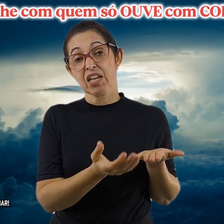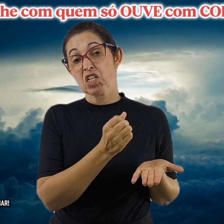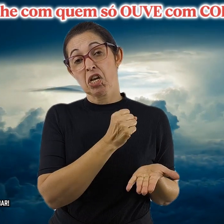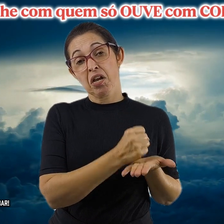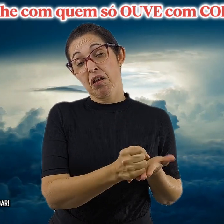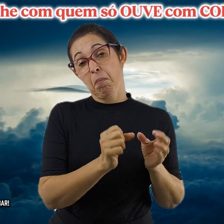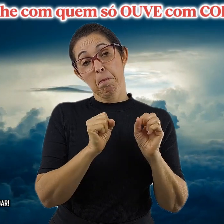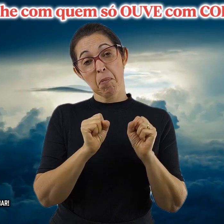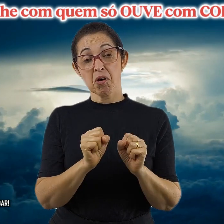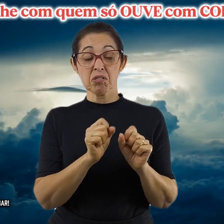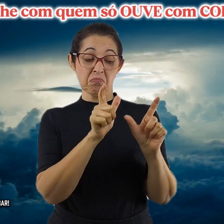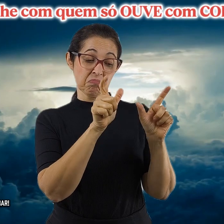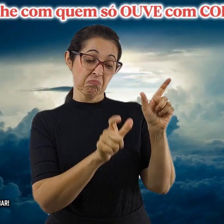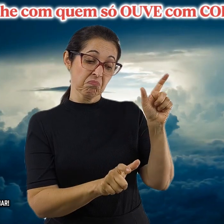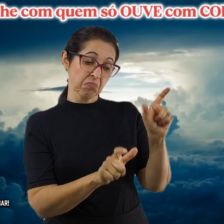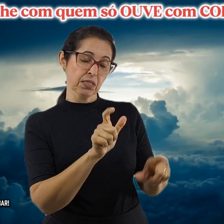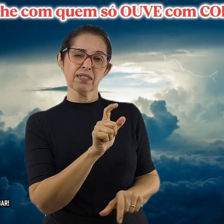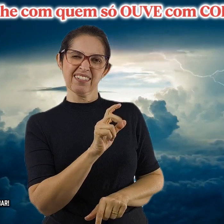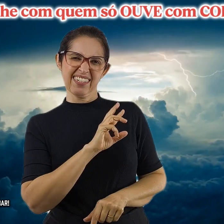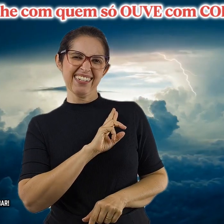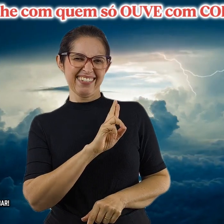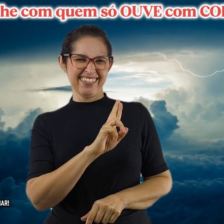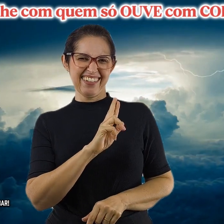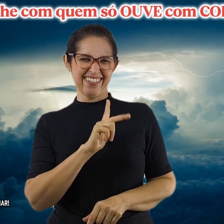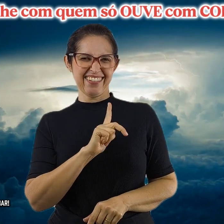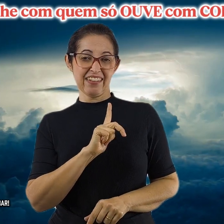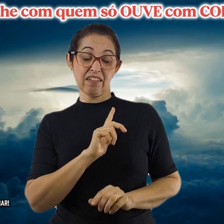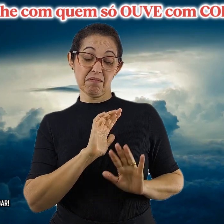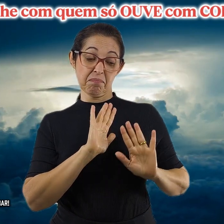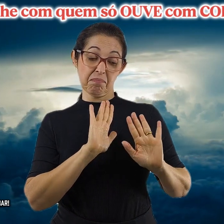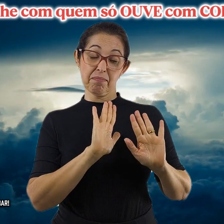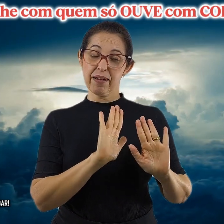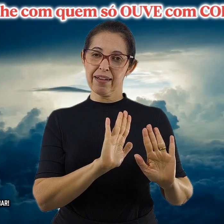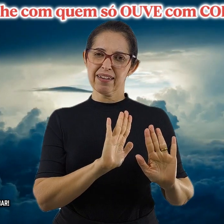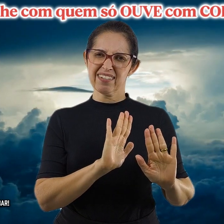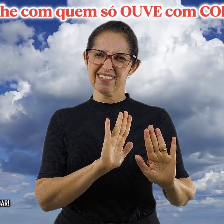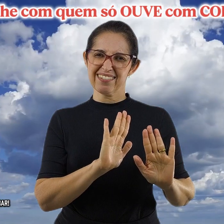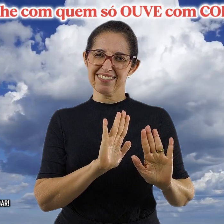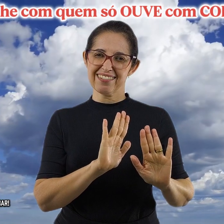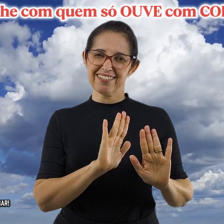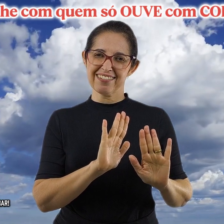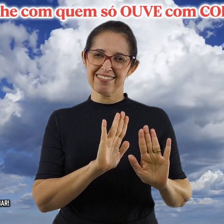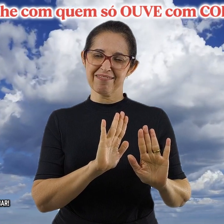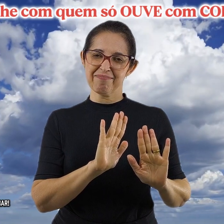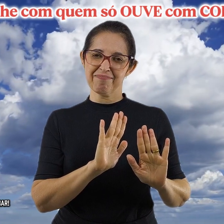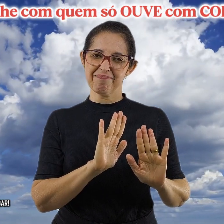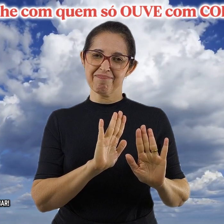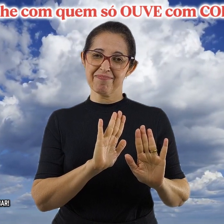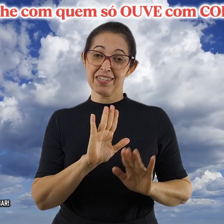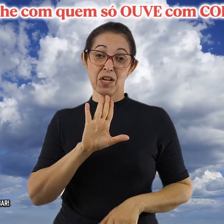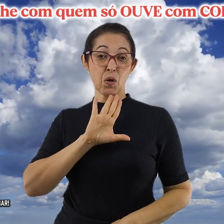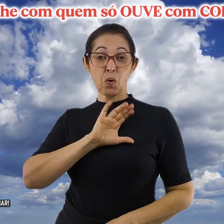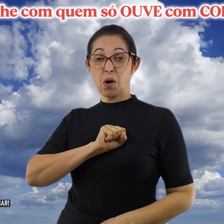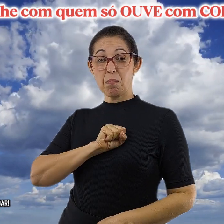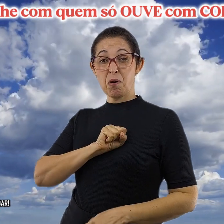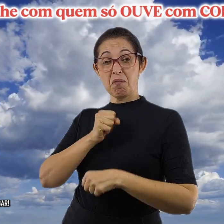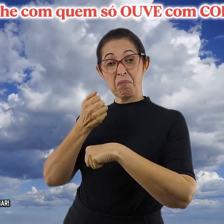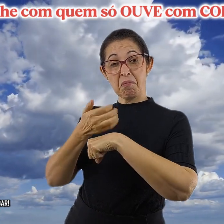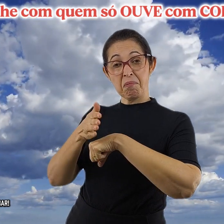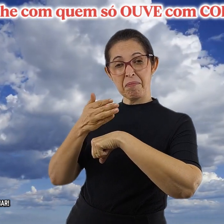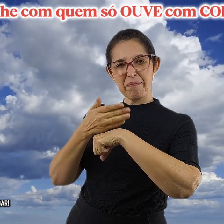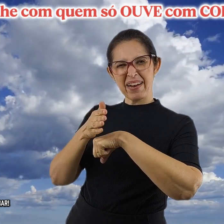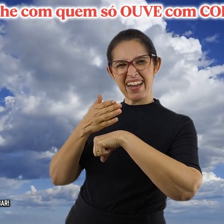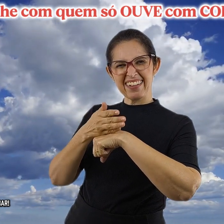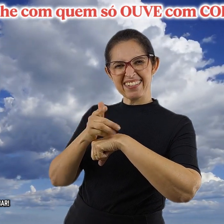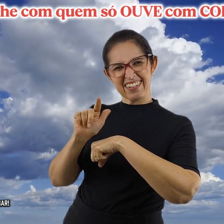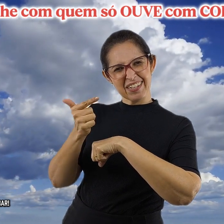Você pode ser um bom religioso, mas se você não estiver vivendo este amor, o livro de